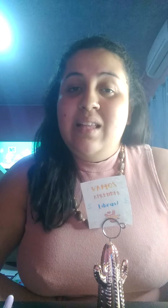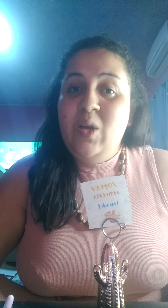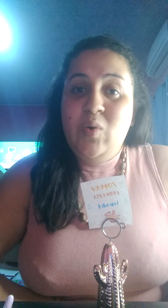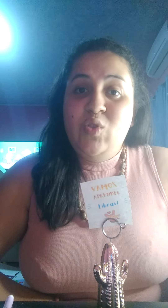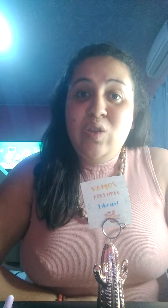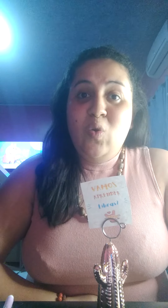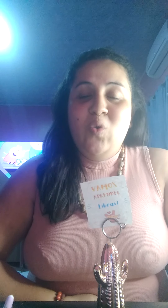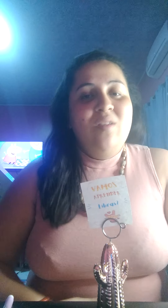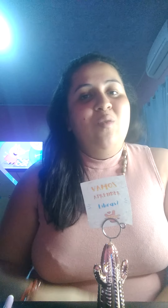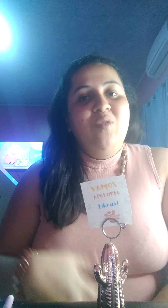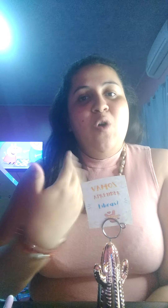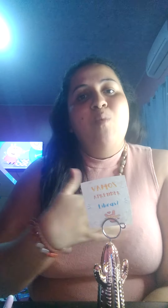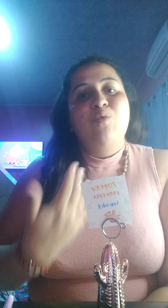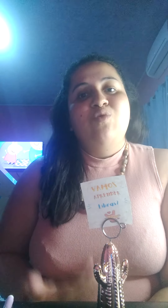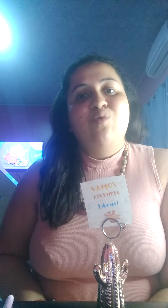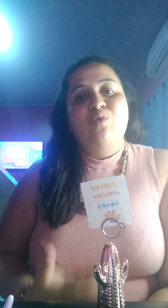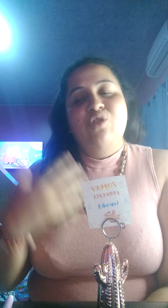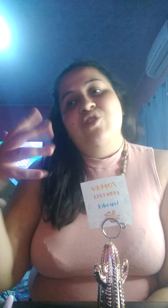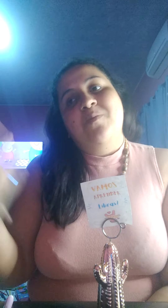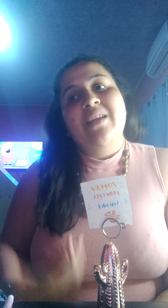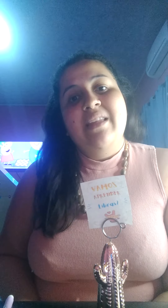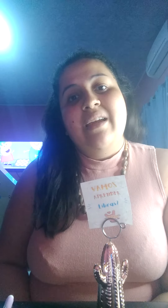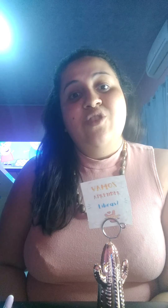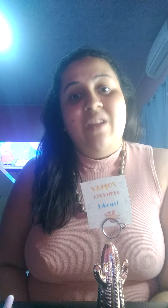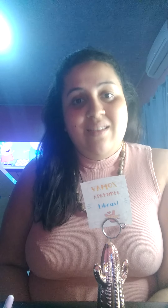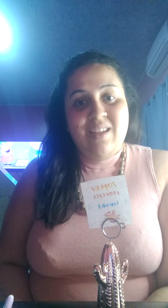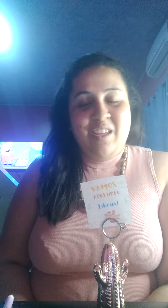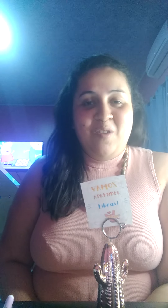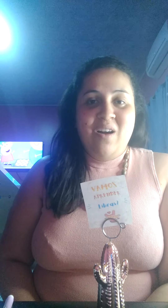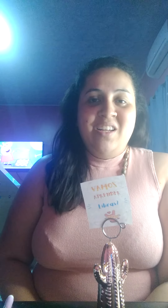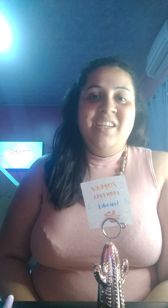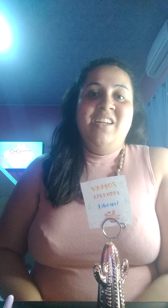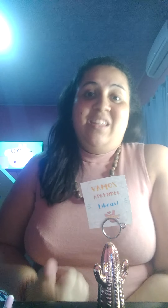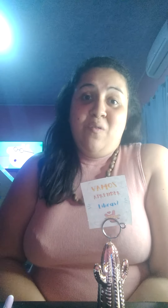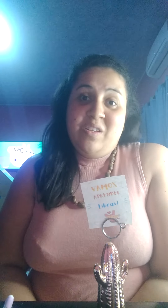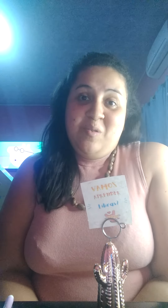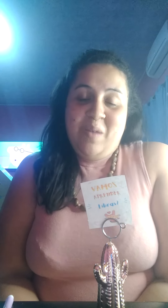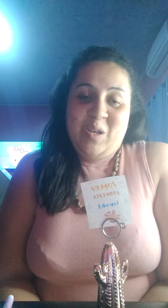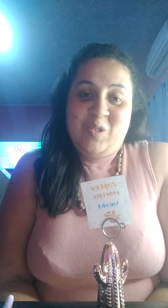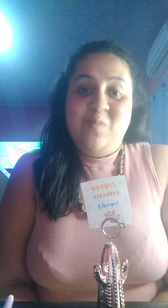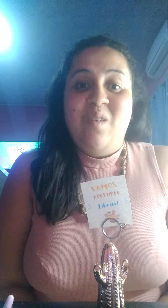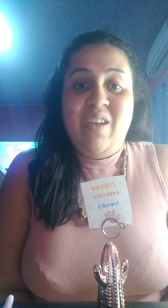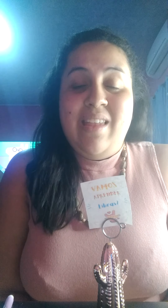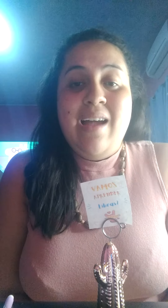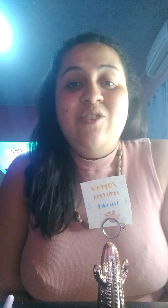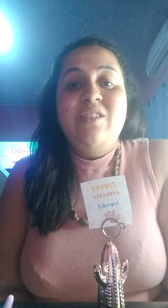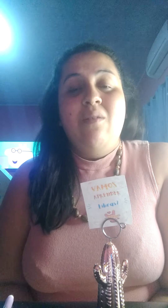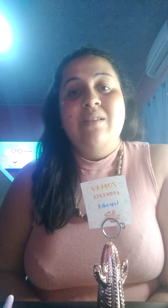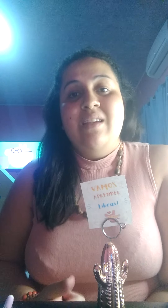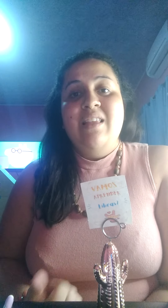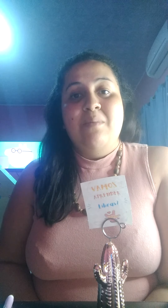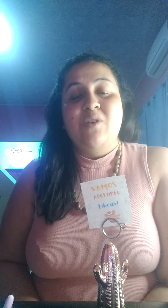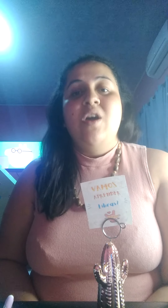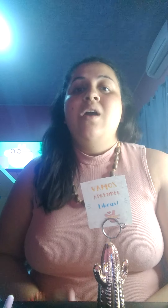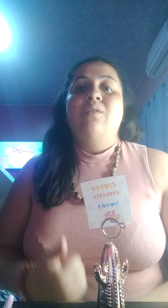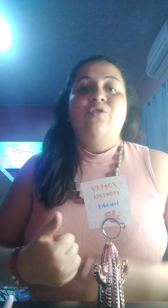língua o dia todo, então não tem como tu te desprenderes dessa língua tão facilmente, não é verdade? Então, assim é a Libras. Então, a gente